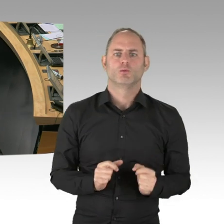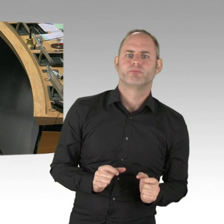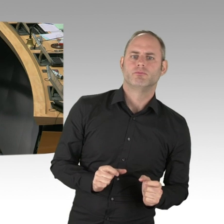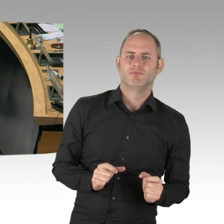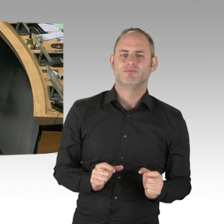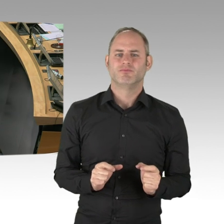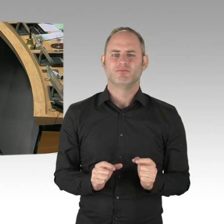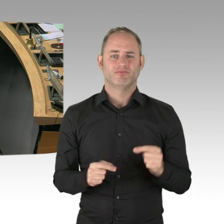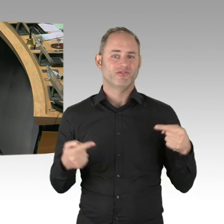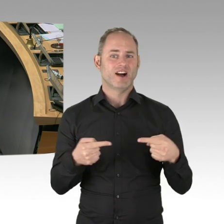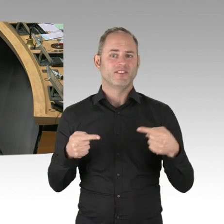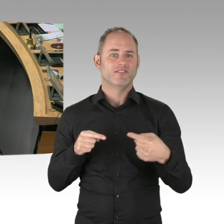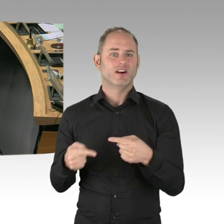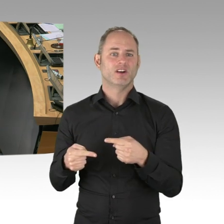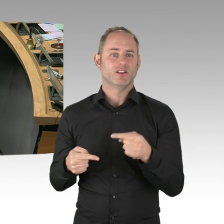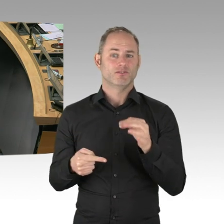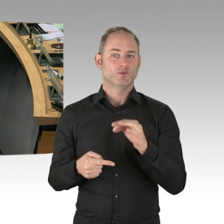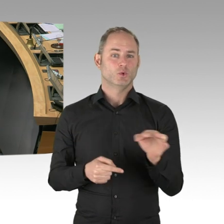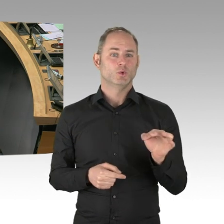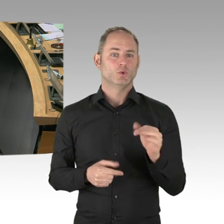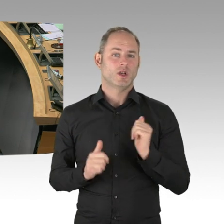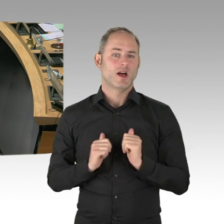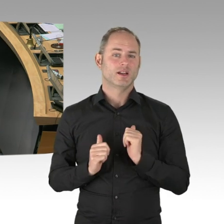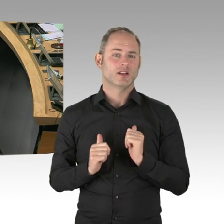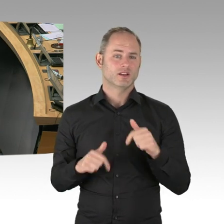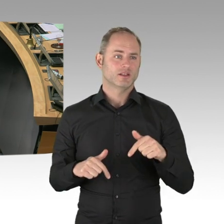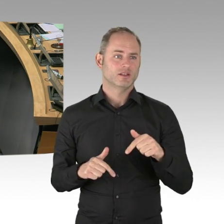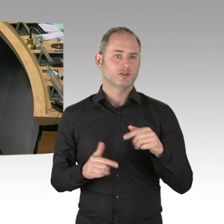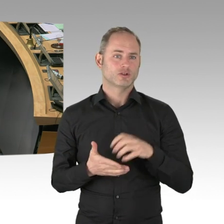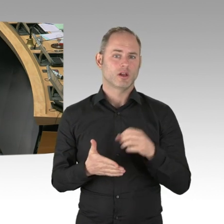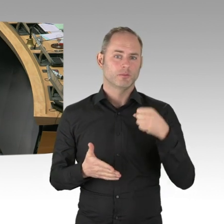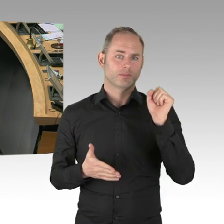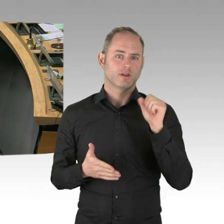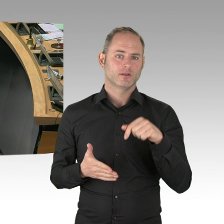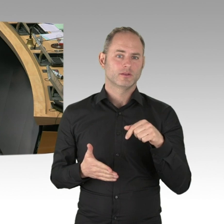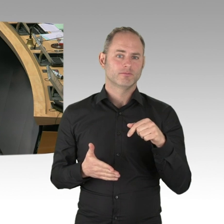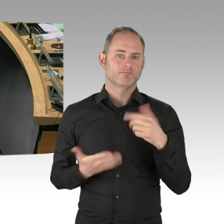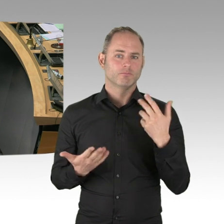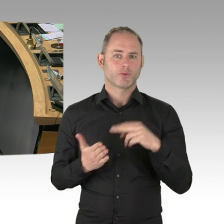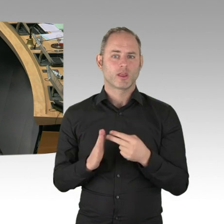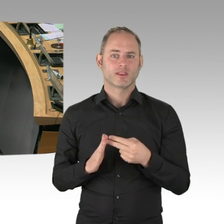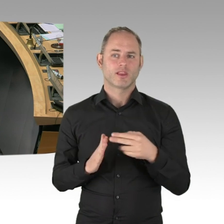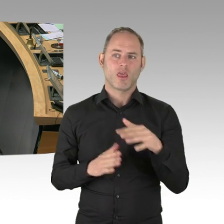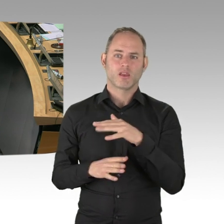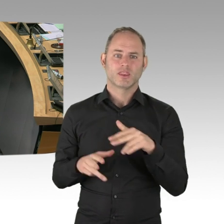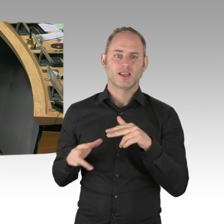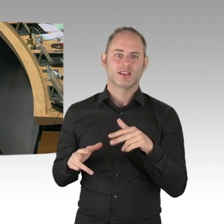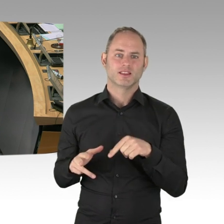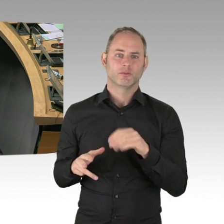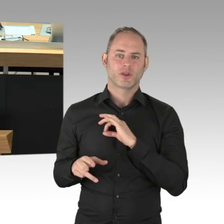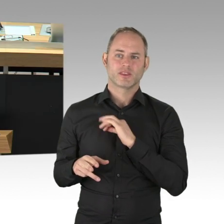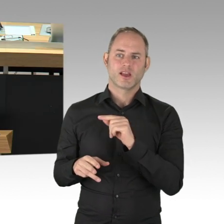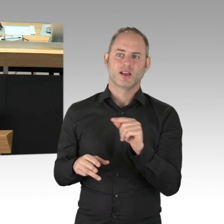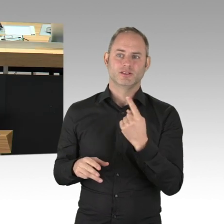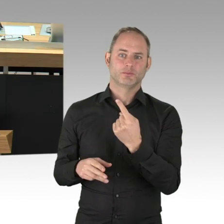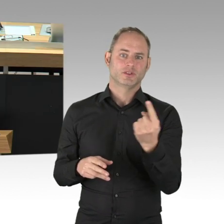die Namen der 40.000 ermordeten jüdischen Berliner am Holocaust-Denkmal verlasen. Dort sprachen der Vorsitzende